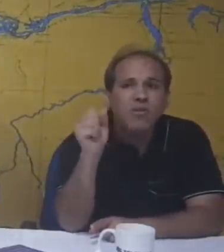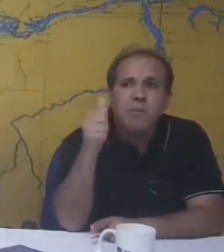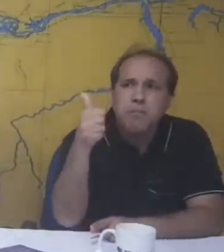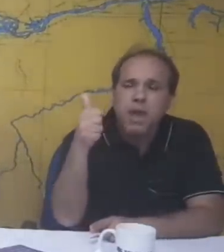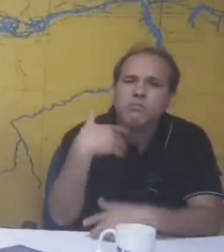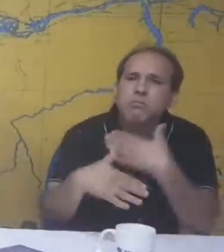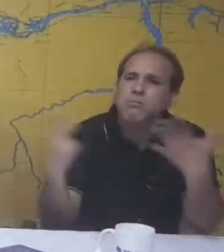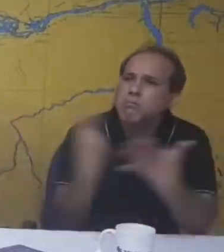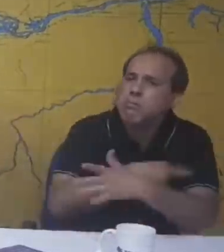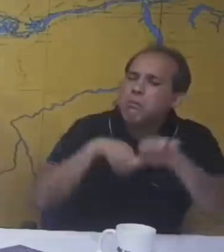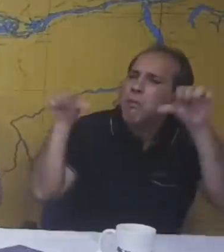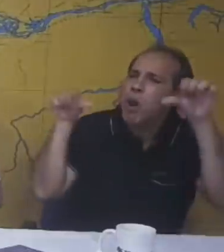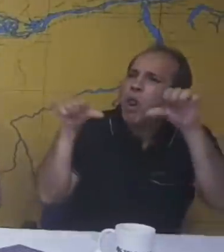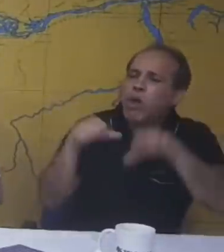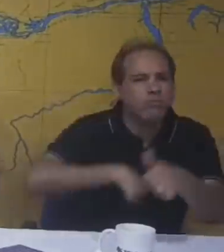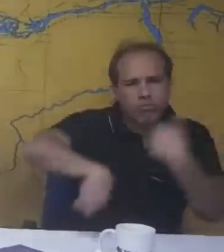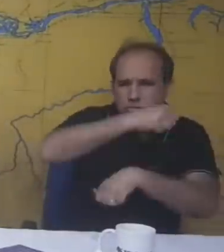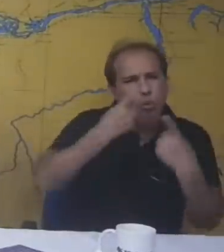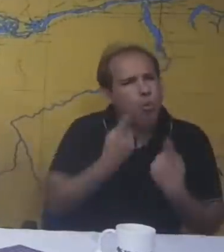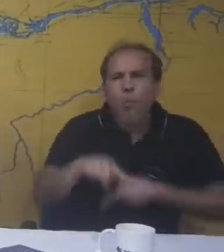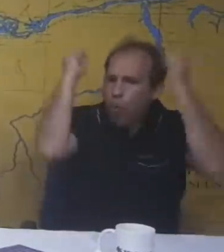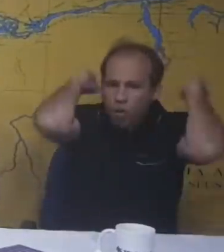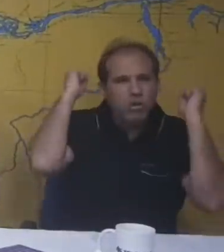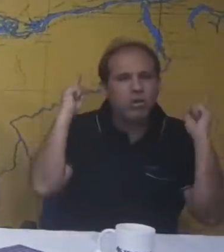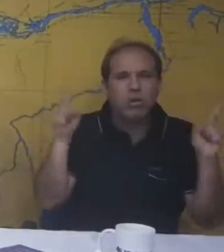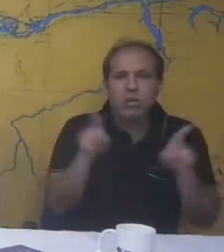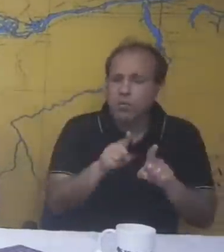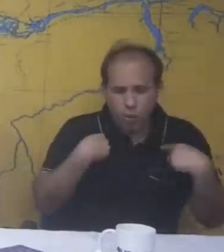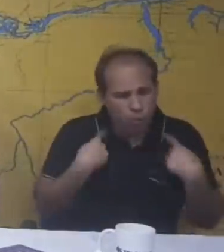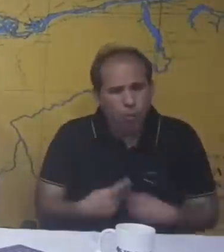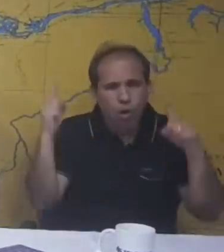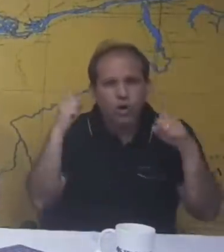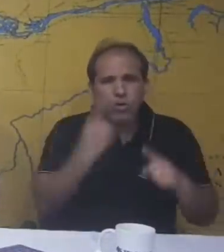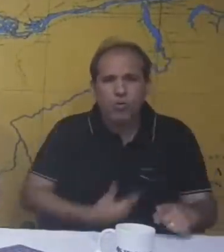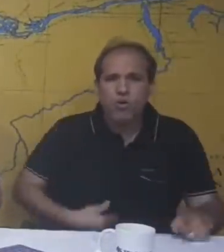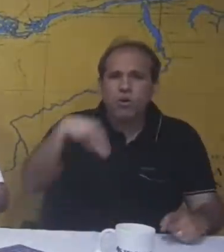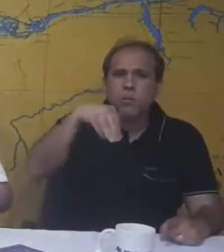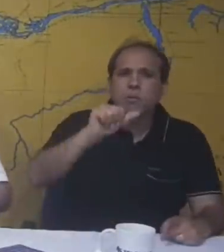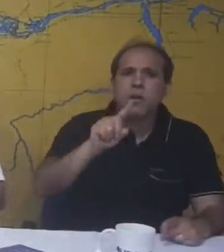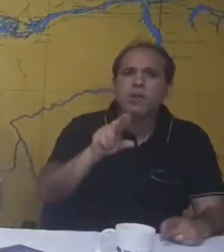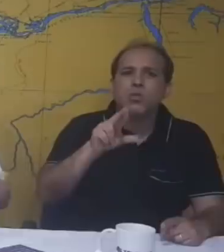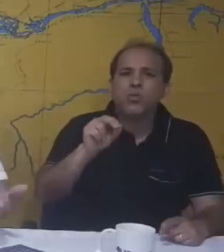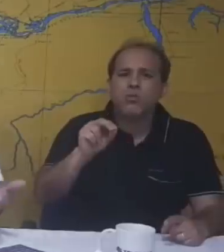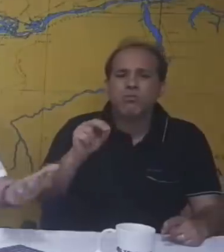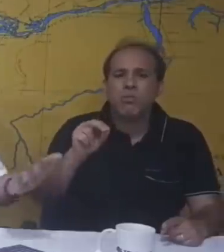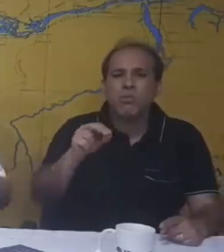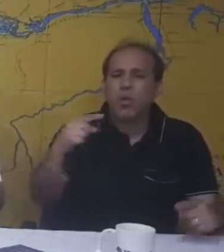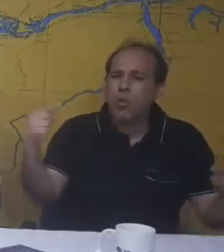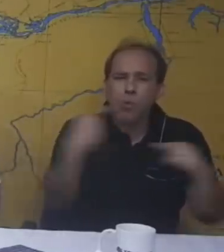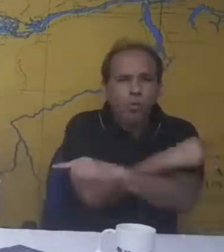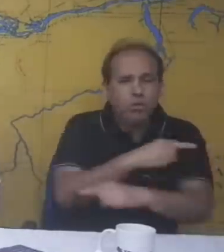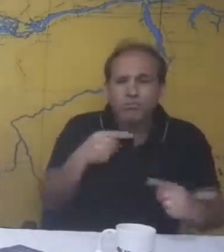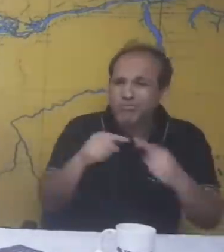Depois fez besteira, virei um opositor dele, como sou opositor ao governo Maduro. Agora, eu não sabia que